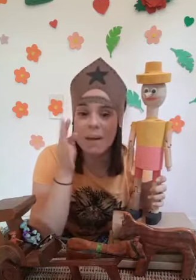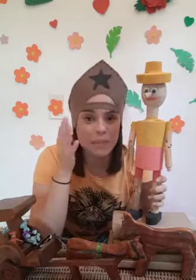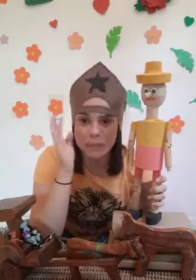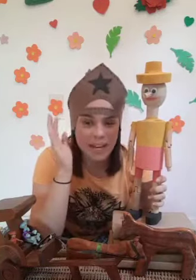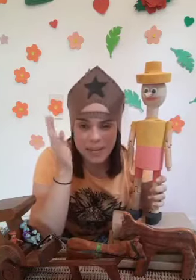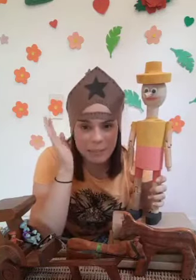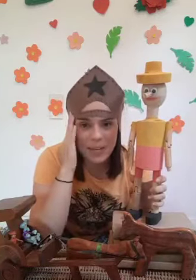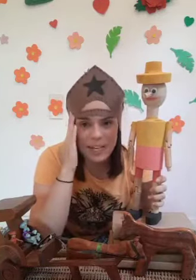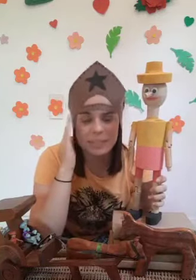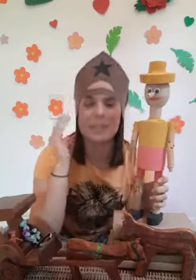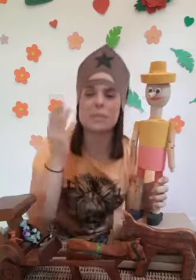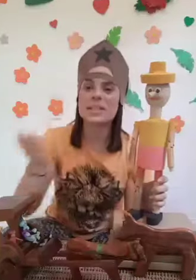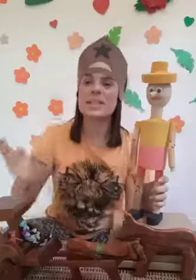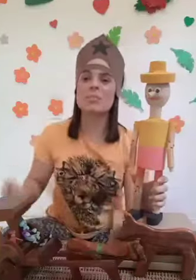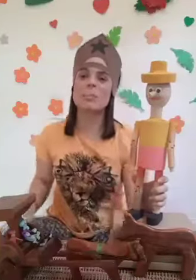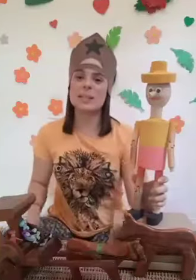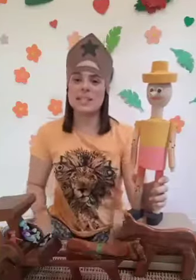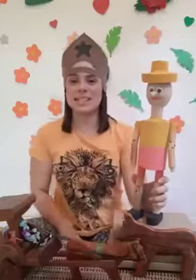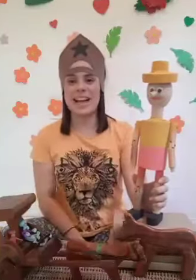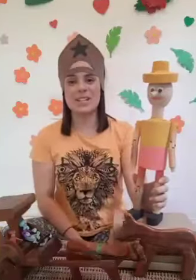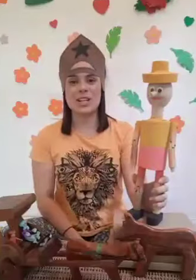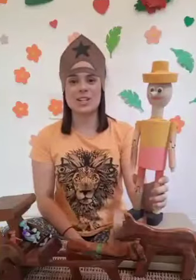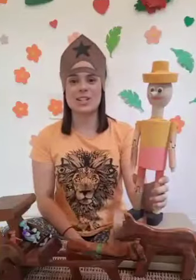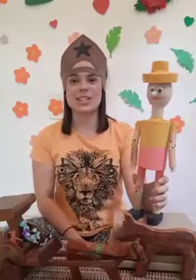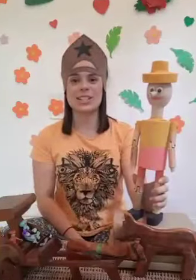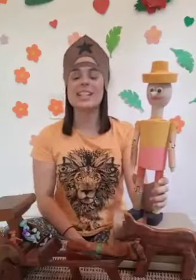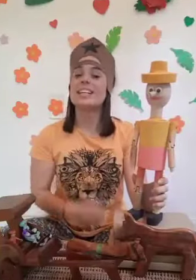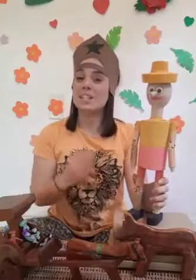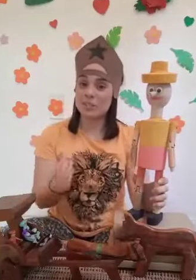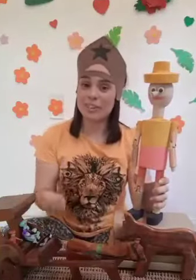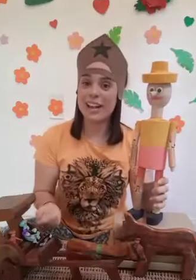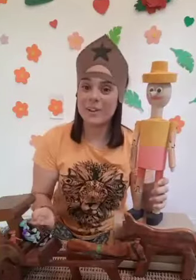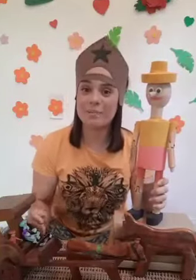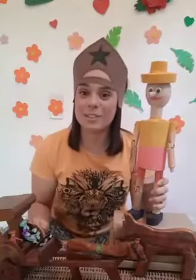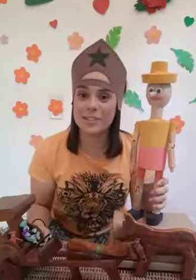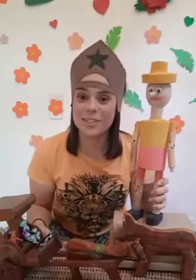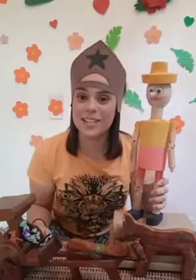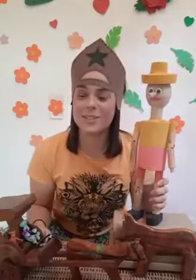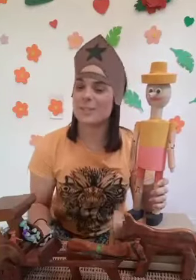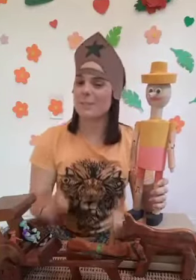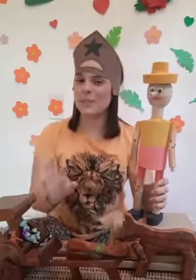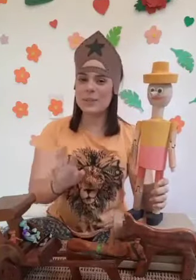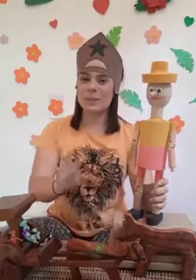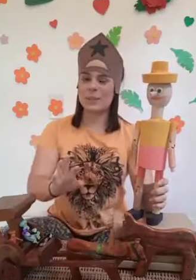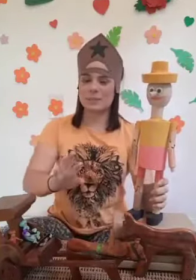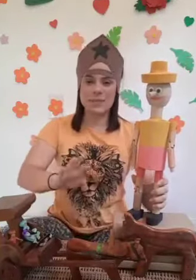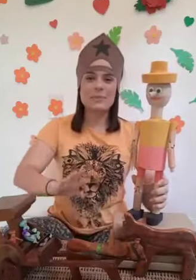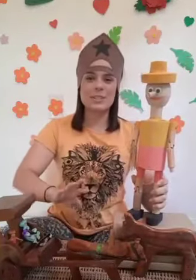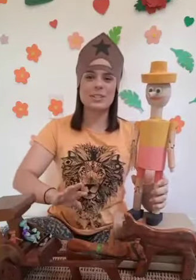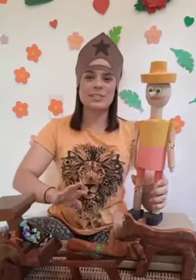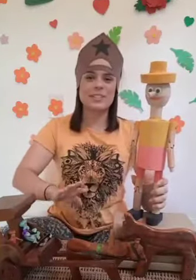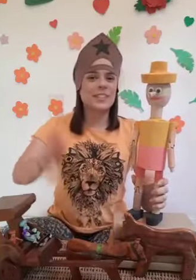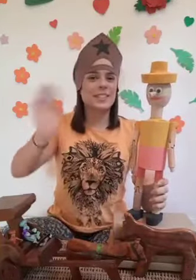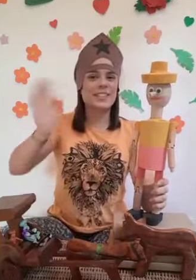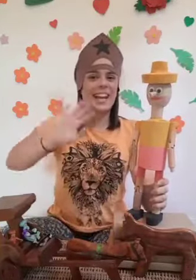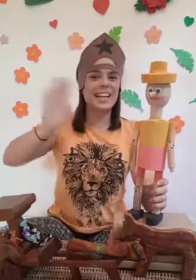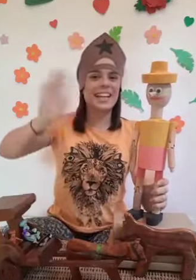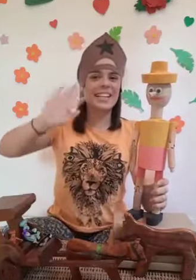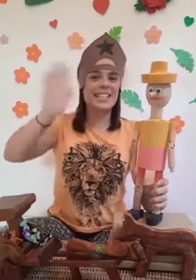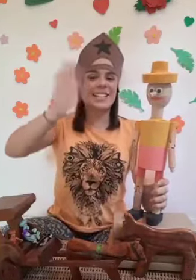mas peraí. Eu esqueci de me apresentar, gente. E de falar oi pra vocês. Desculpa, vamos de novo. Olá, crianças.